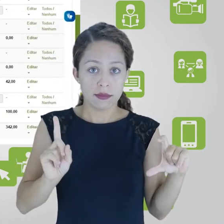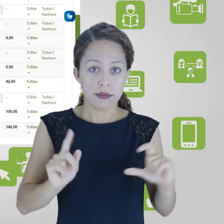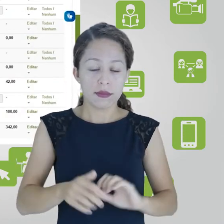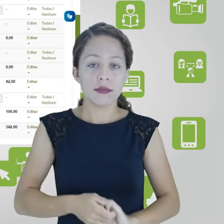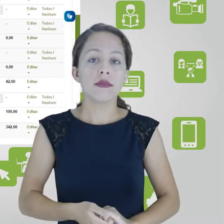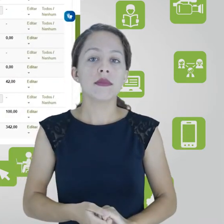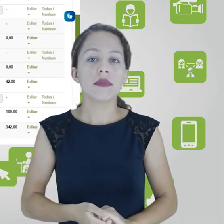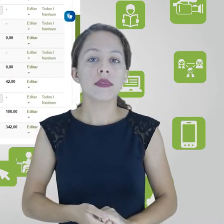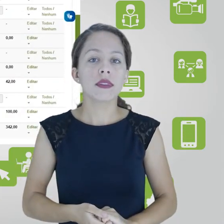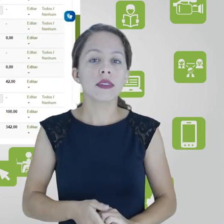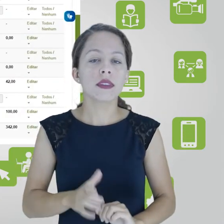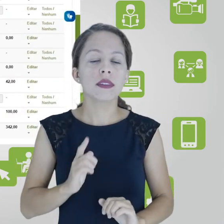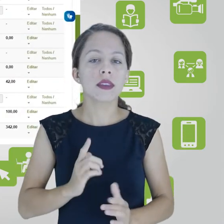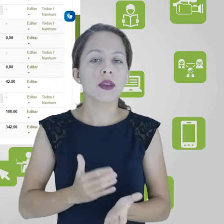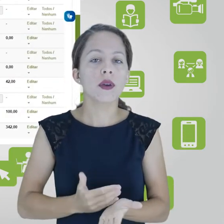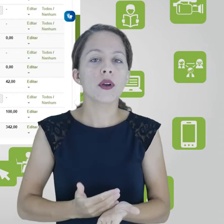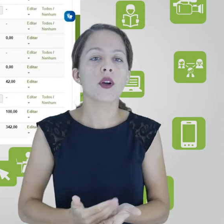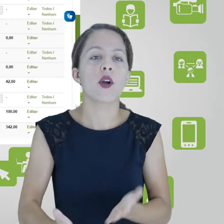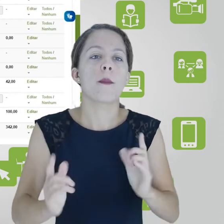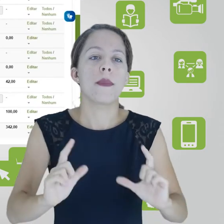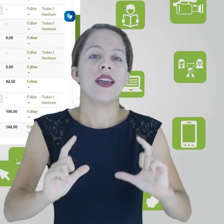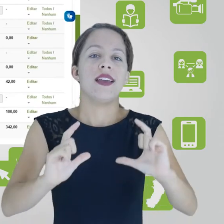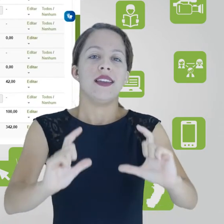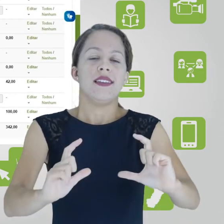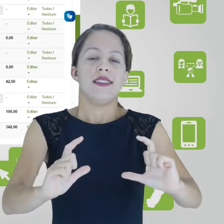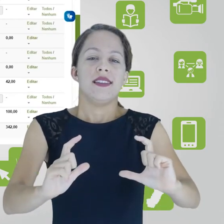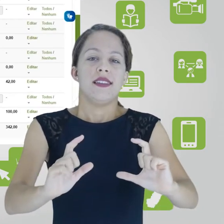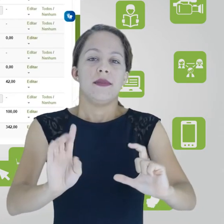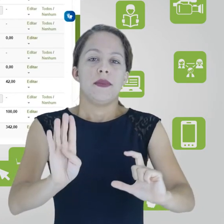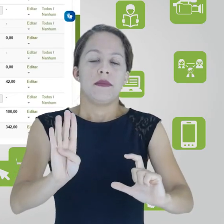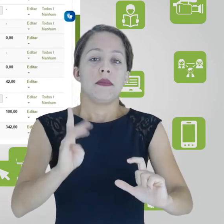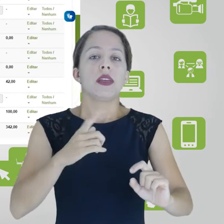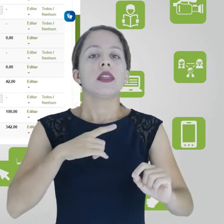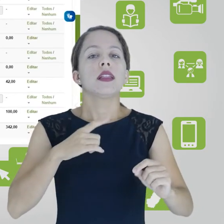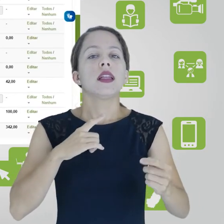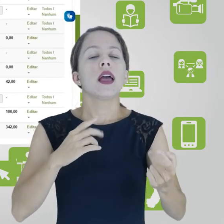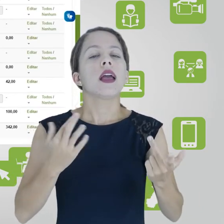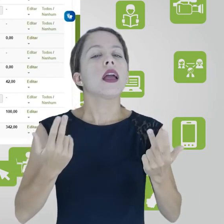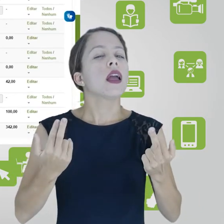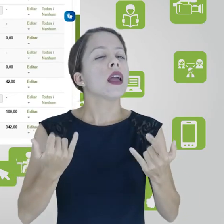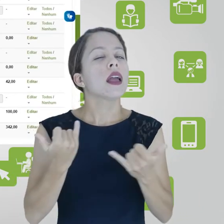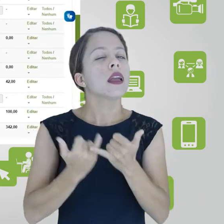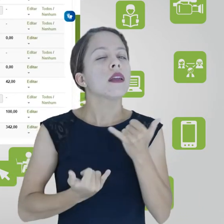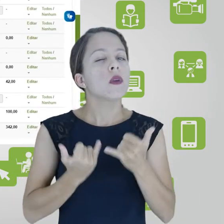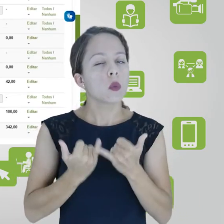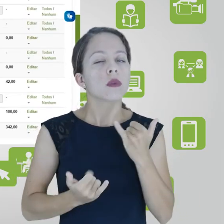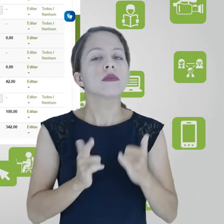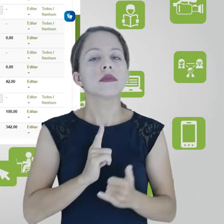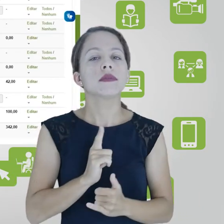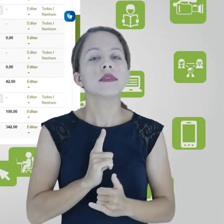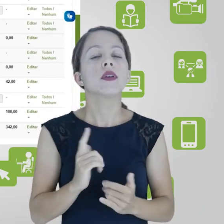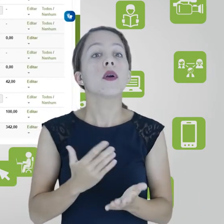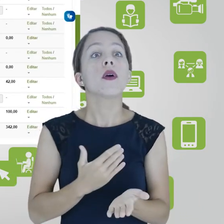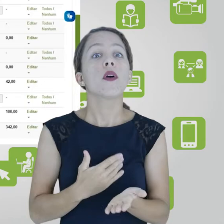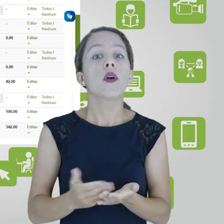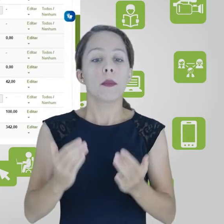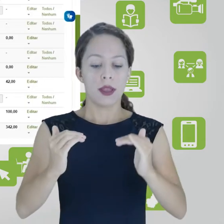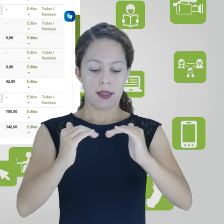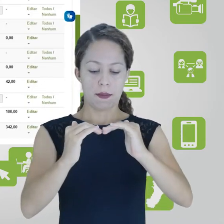A, que é essa, aqui, essa parte aqui, ó, começa a etapa B. Então eles estão no mesmo